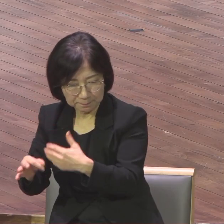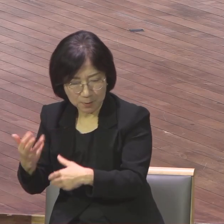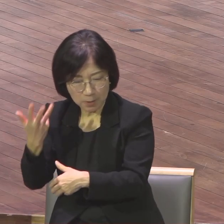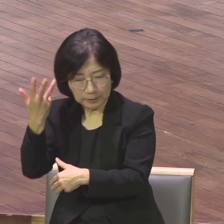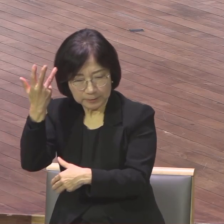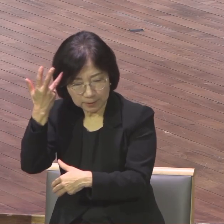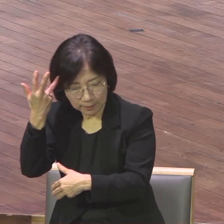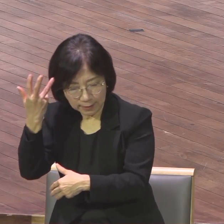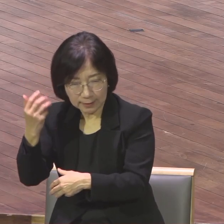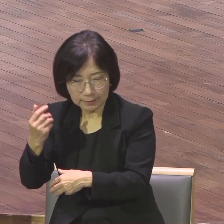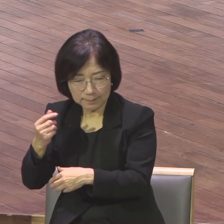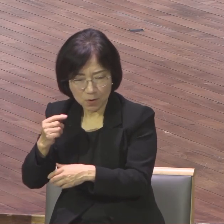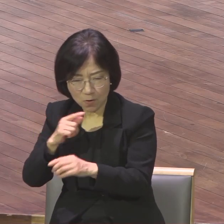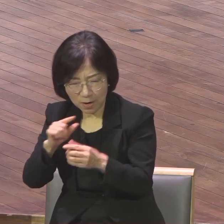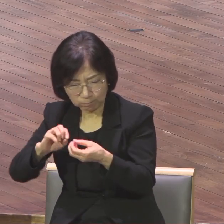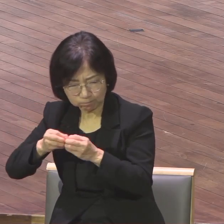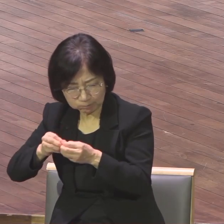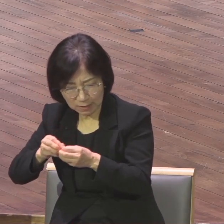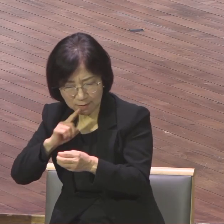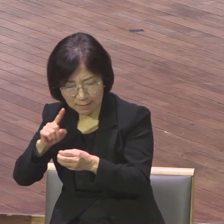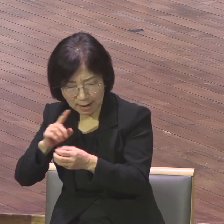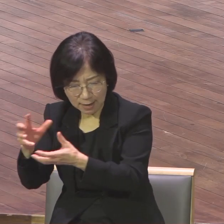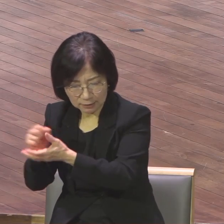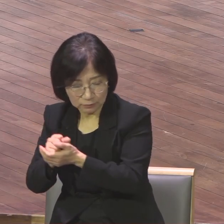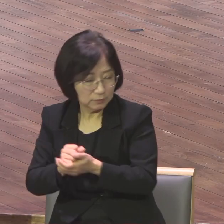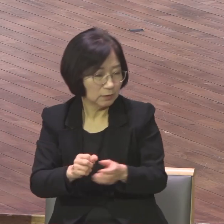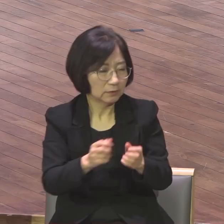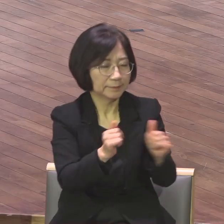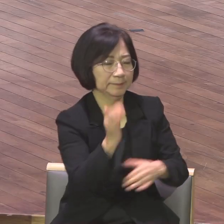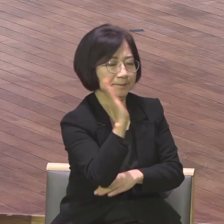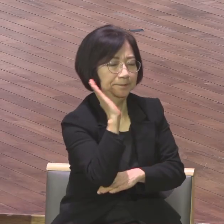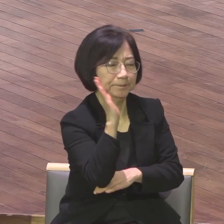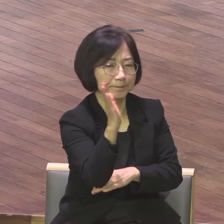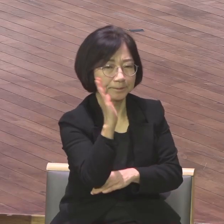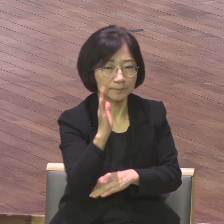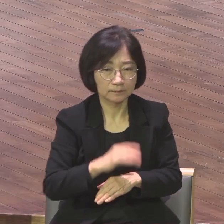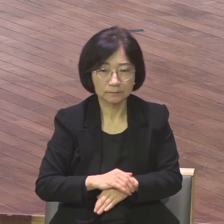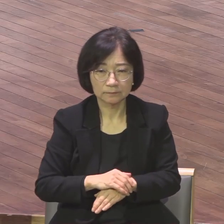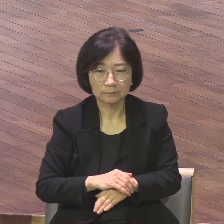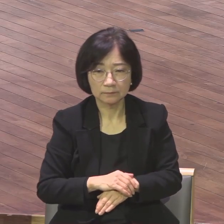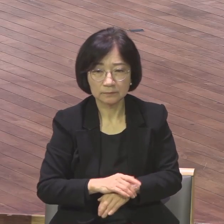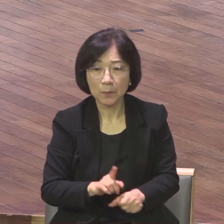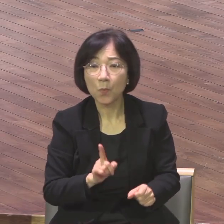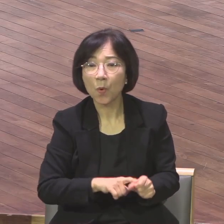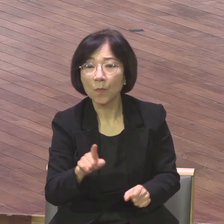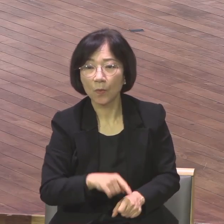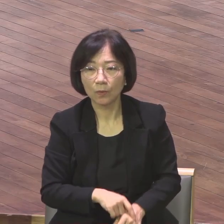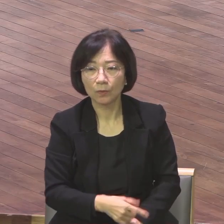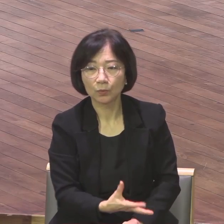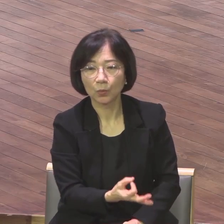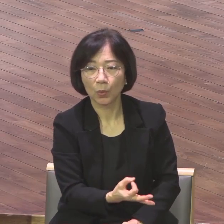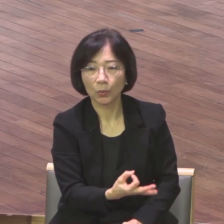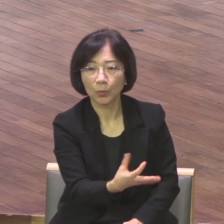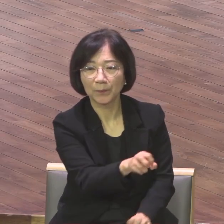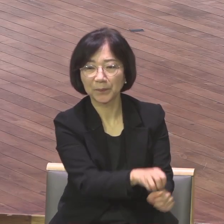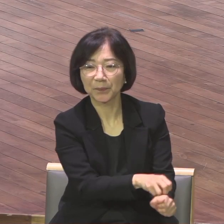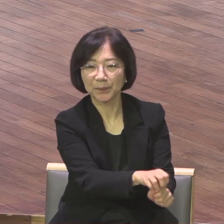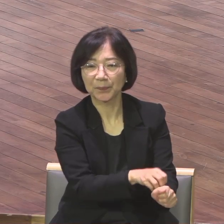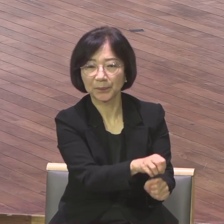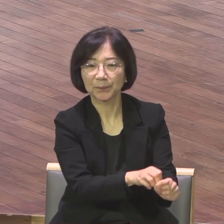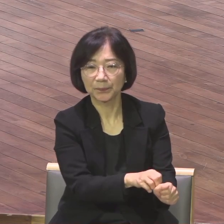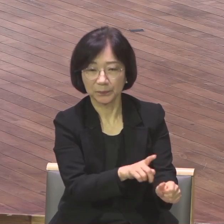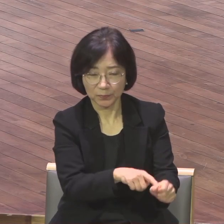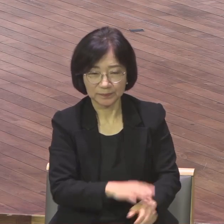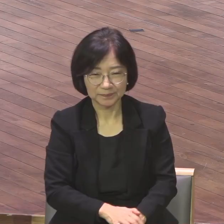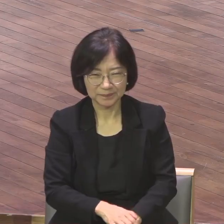가지고 궤변을 일삼으면서 사람들을 미혹하면서 목적이 뭐냐? 물질적 이득이었어요.